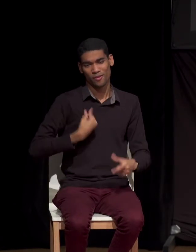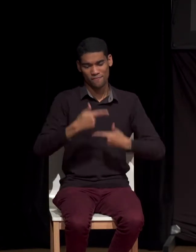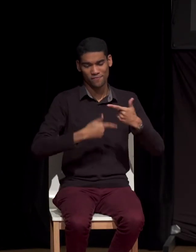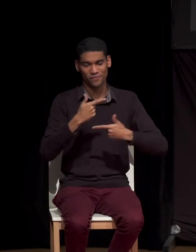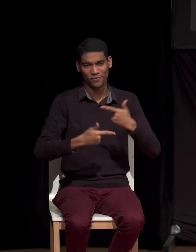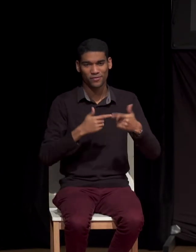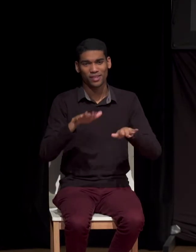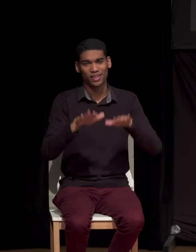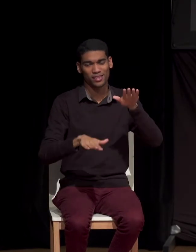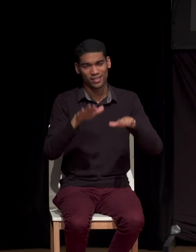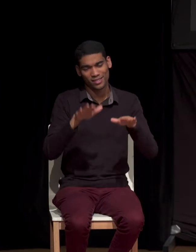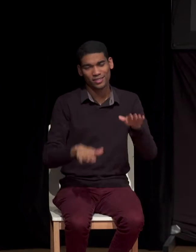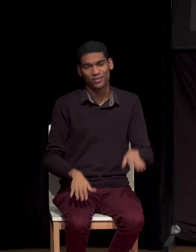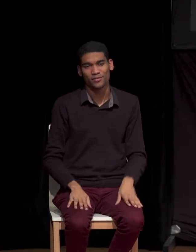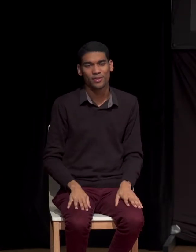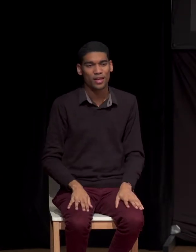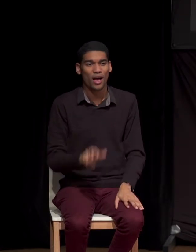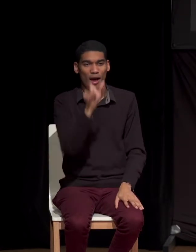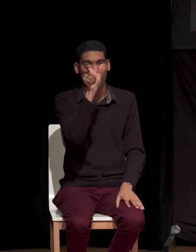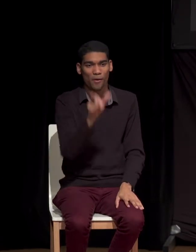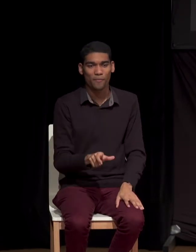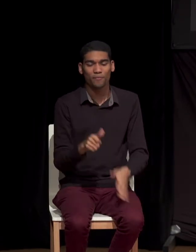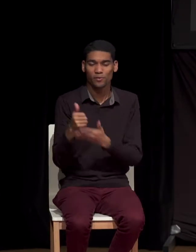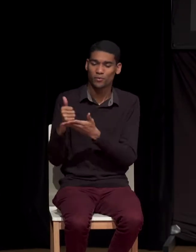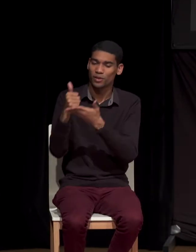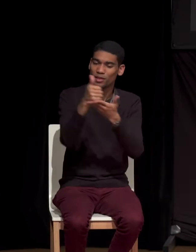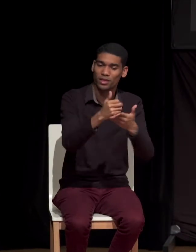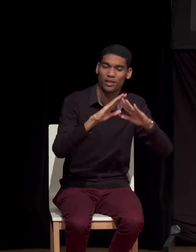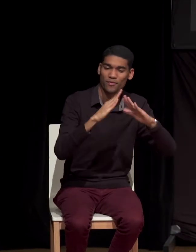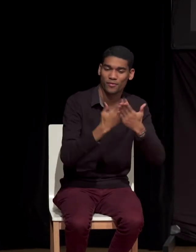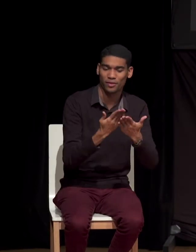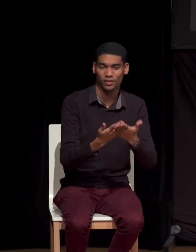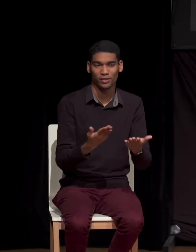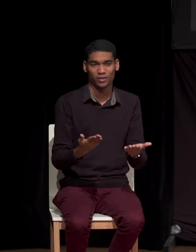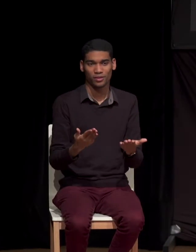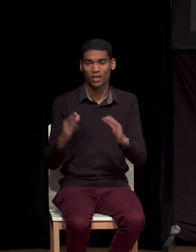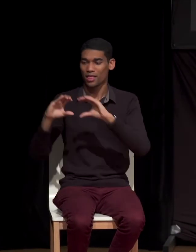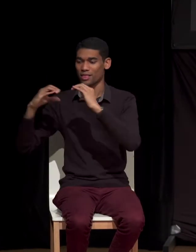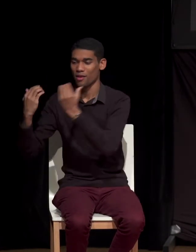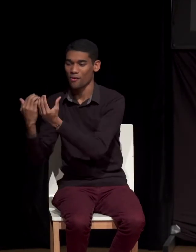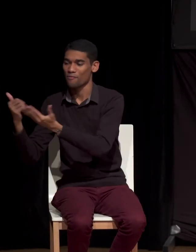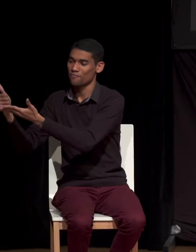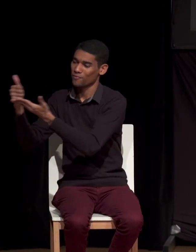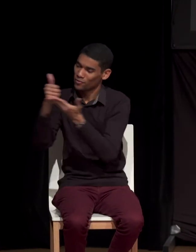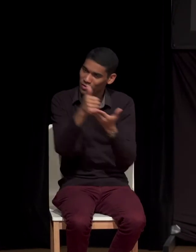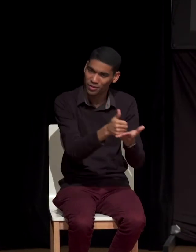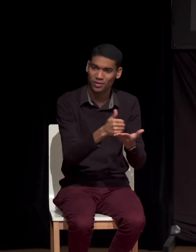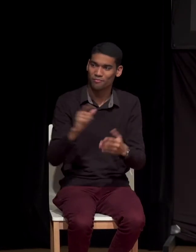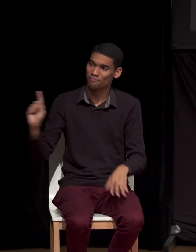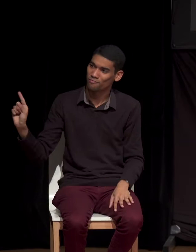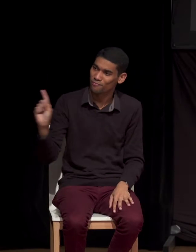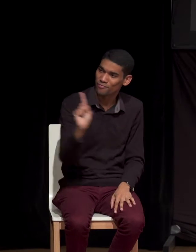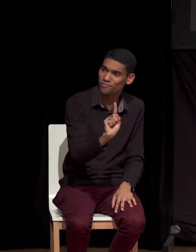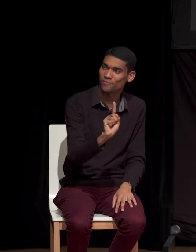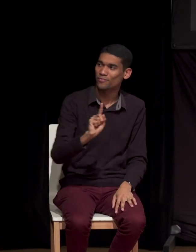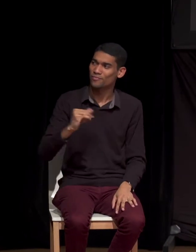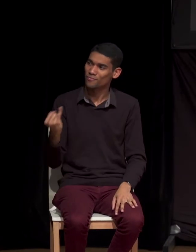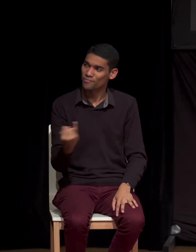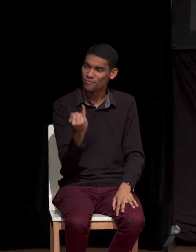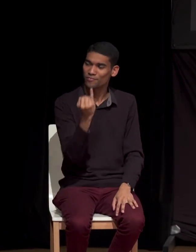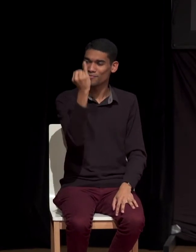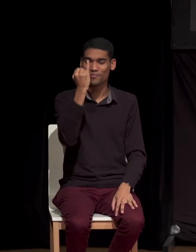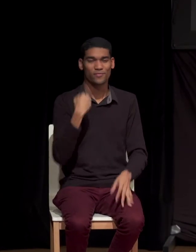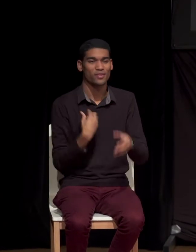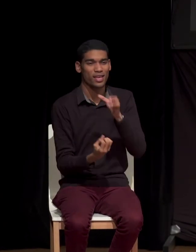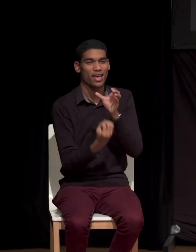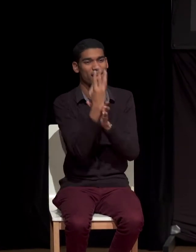às vezes, é isso, levar uma pessoa na escola, uma pessoa da comunidade. Esse trabalho com comunidade é super importante. Precisa